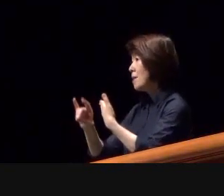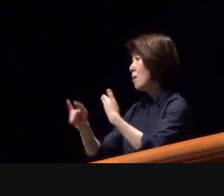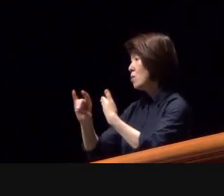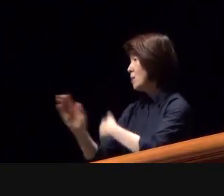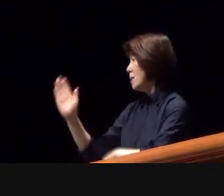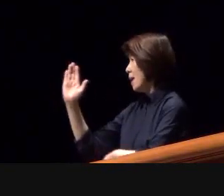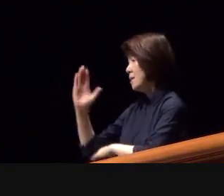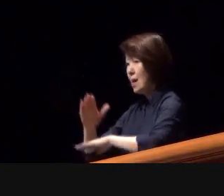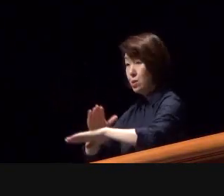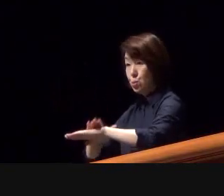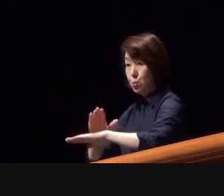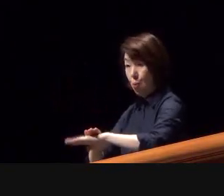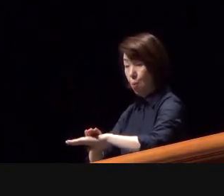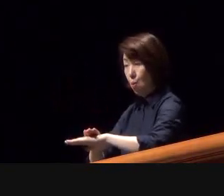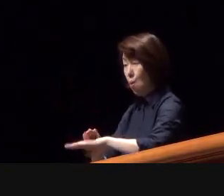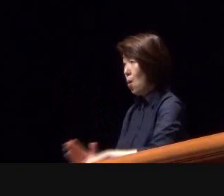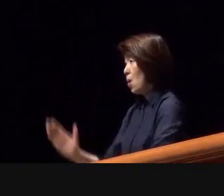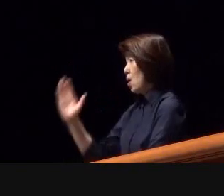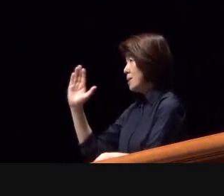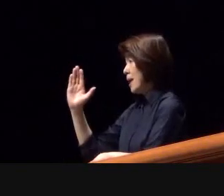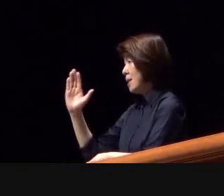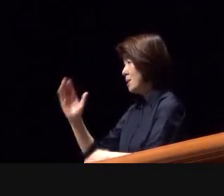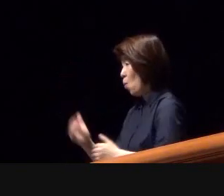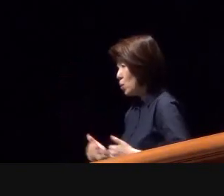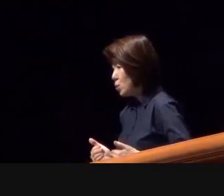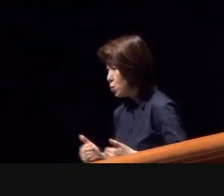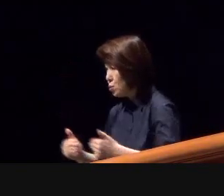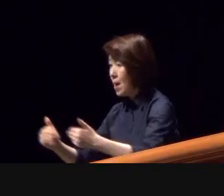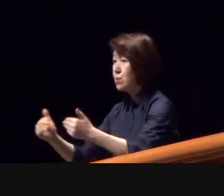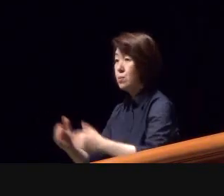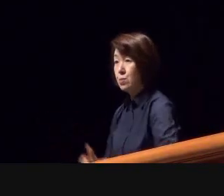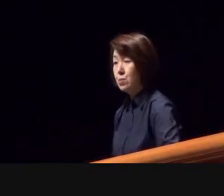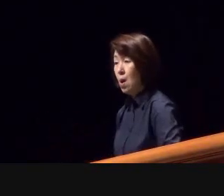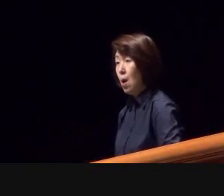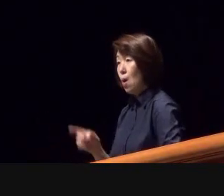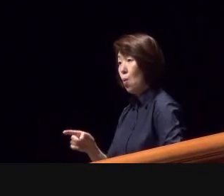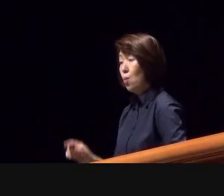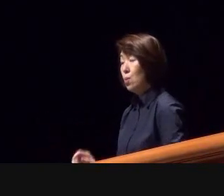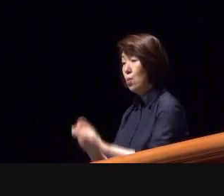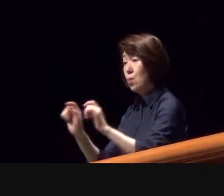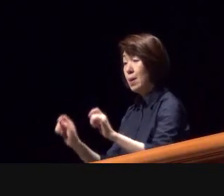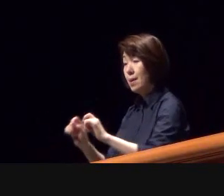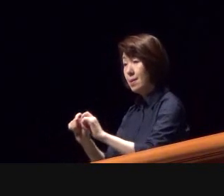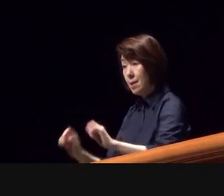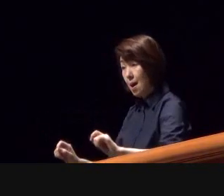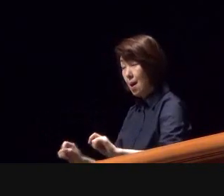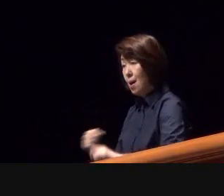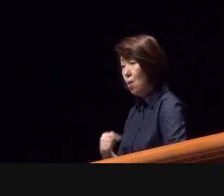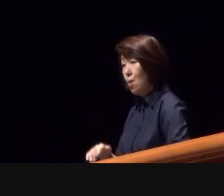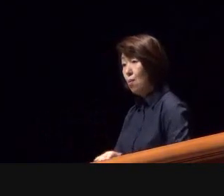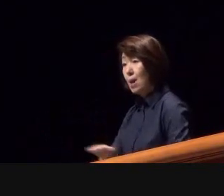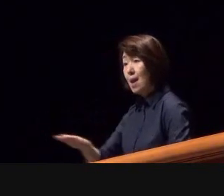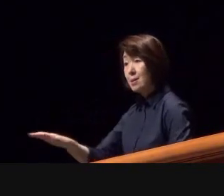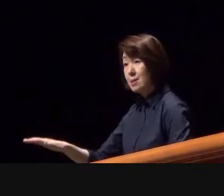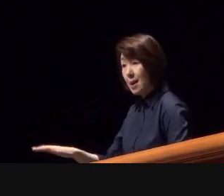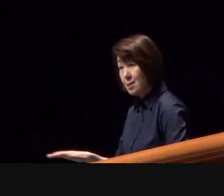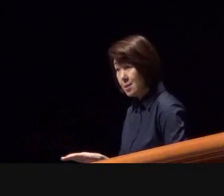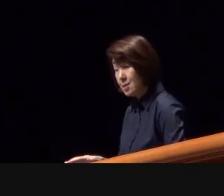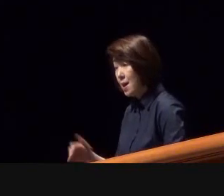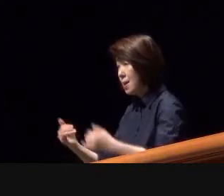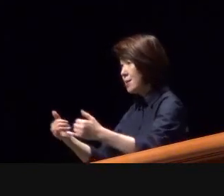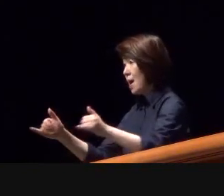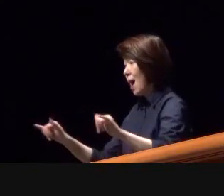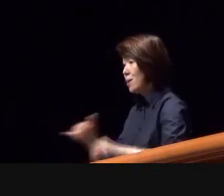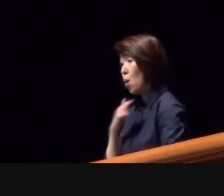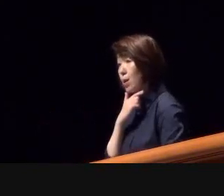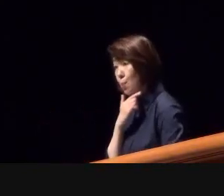法、政治の方法、ポリティクス、これによってですね、私たちの希望、社会の